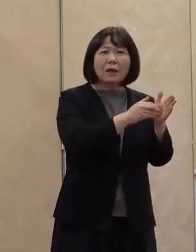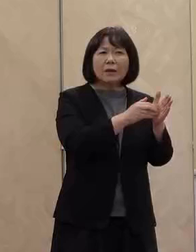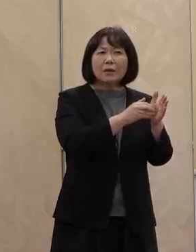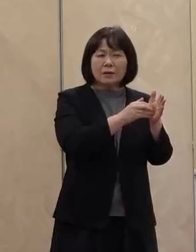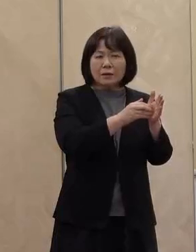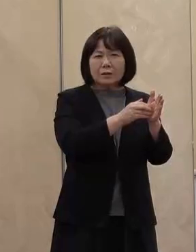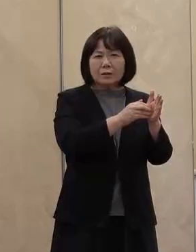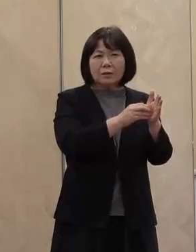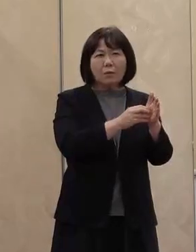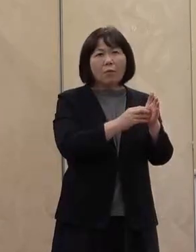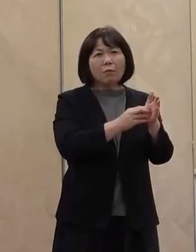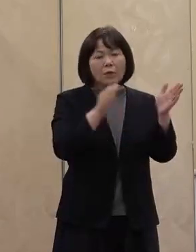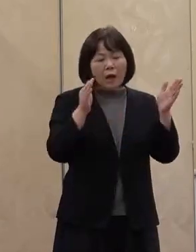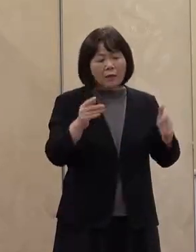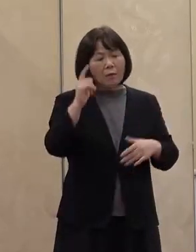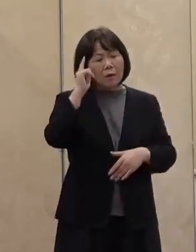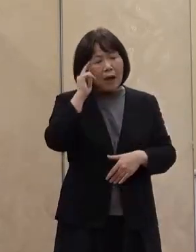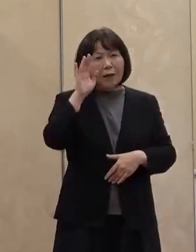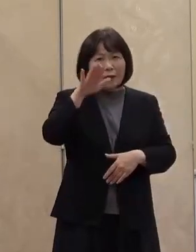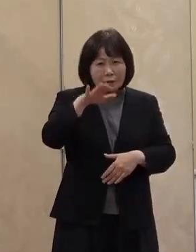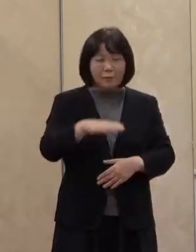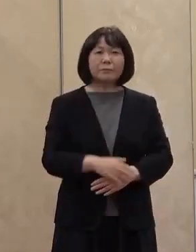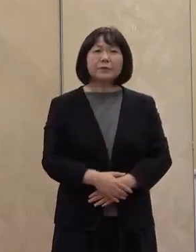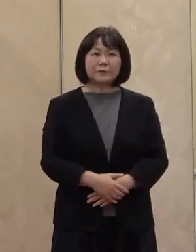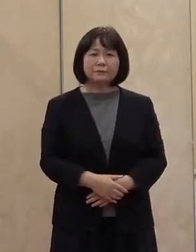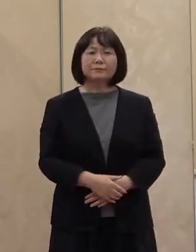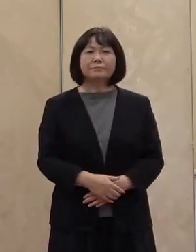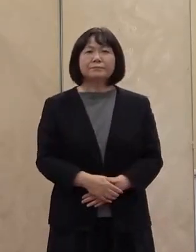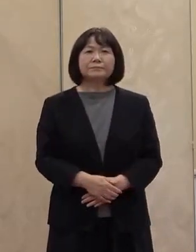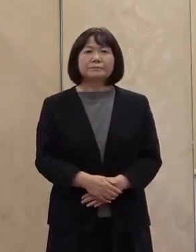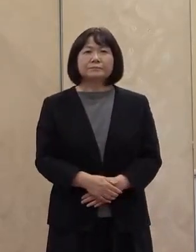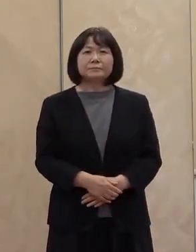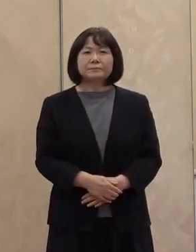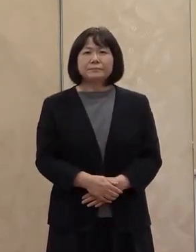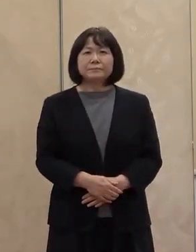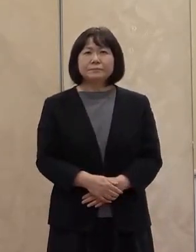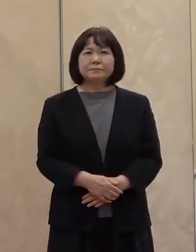るということになると思います。